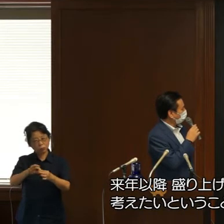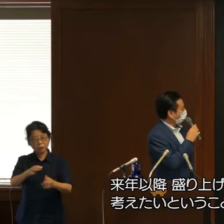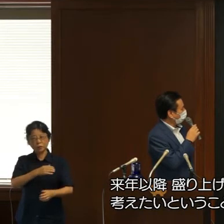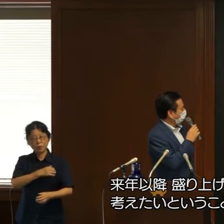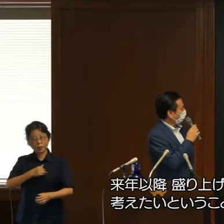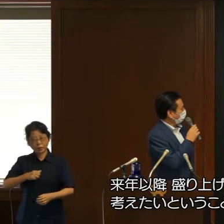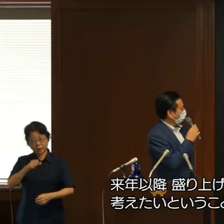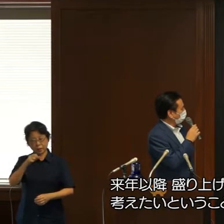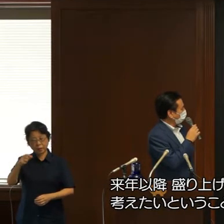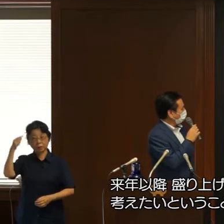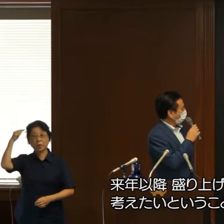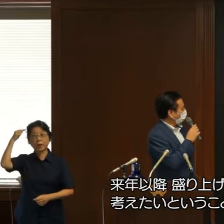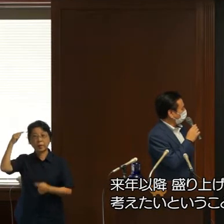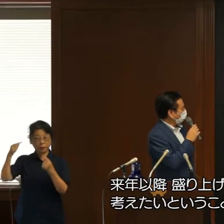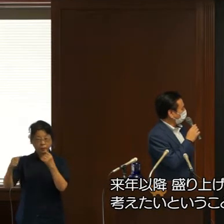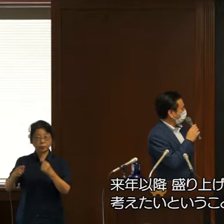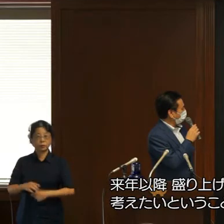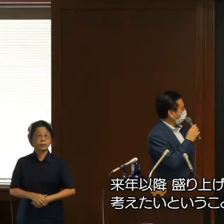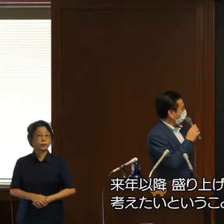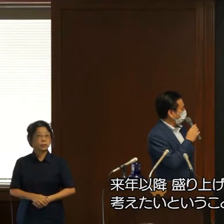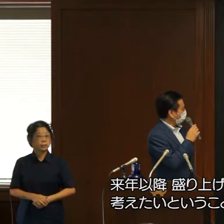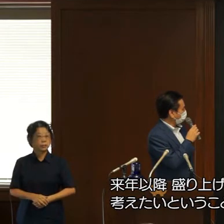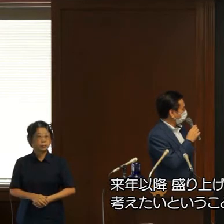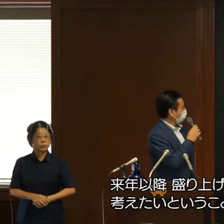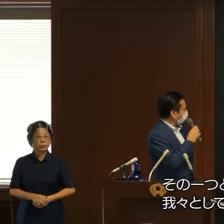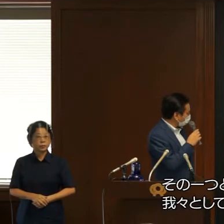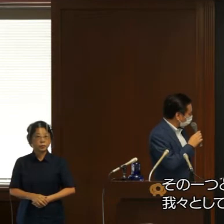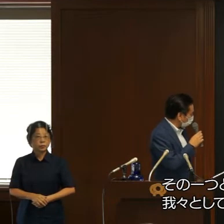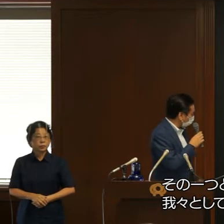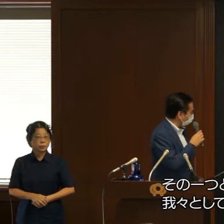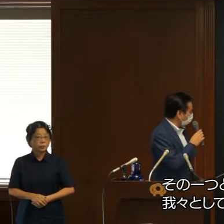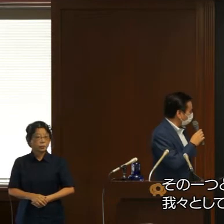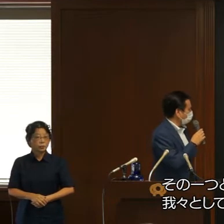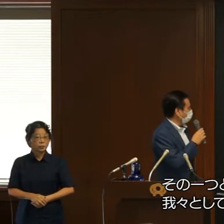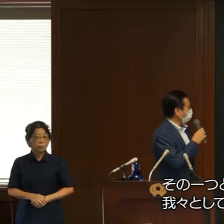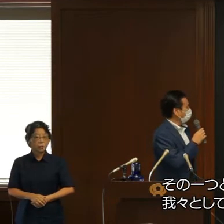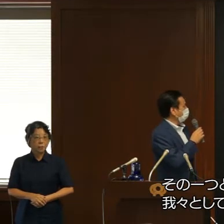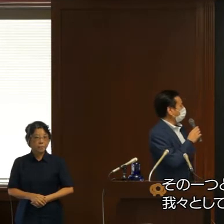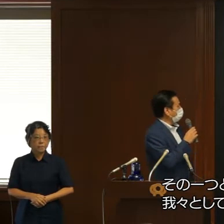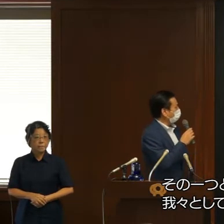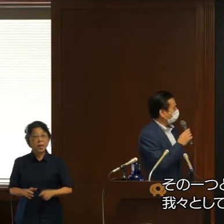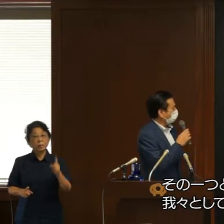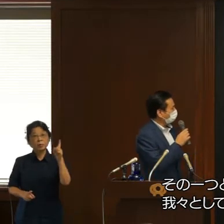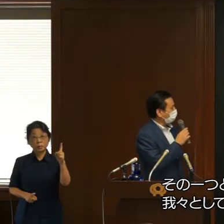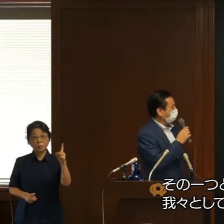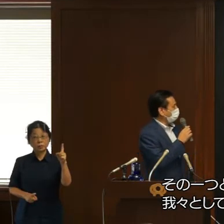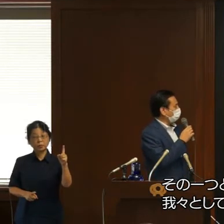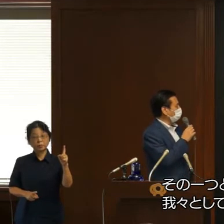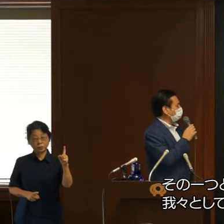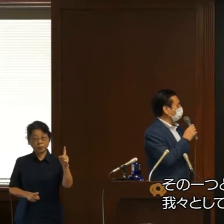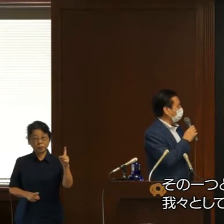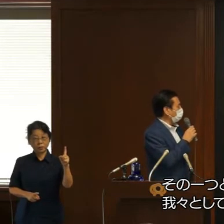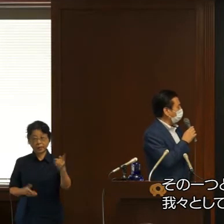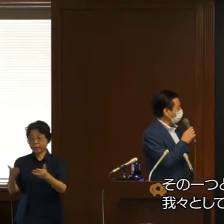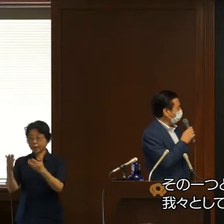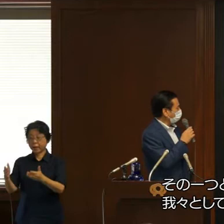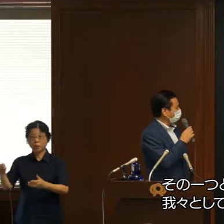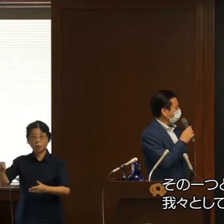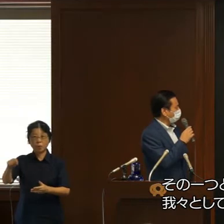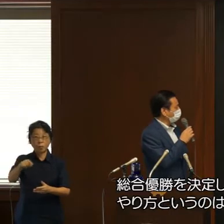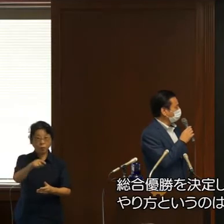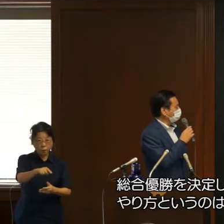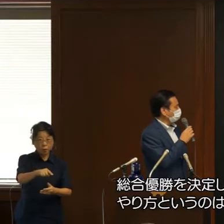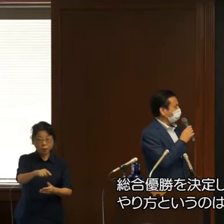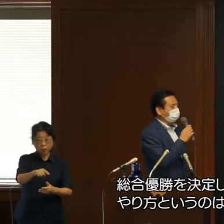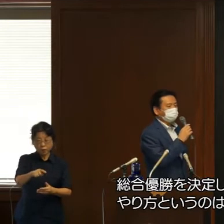えたいということで、検討して、おりましたが、まあ、その一つとして、学校単位で我々として、ポイント